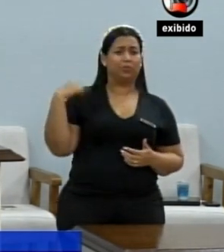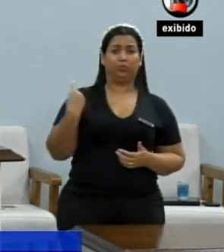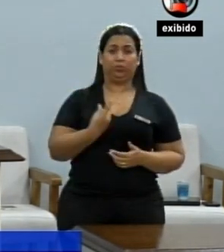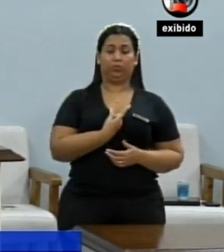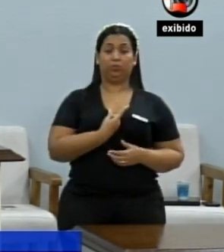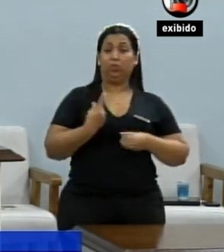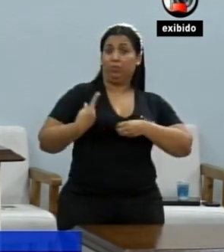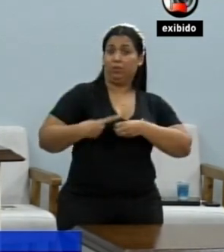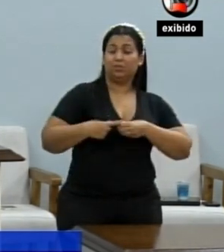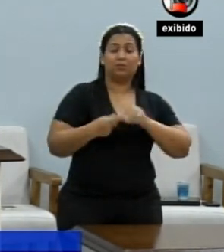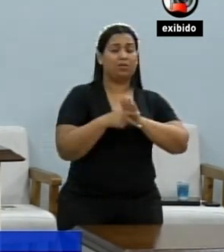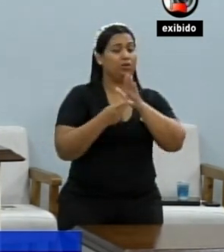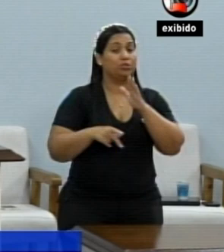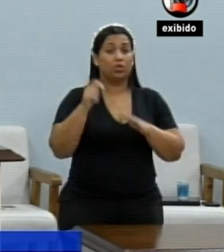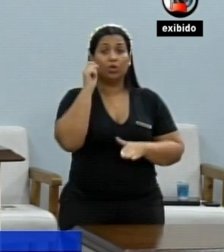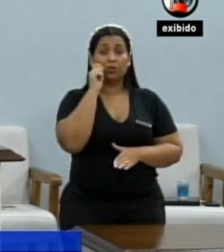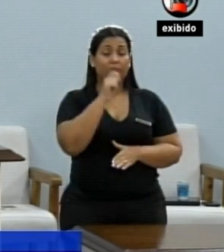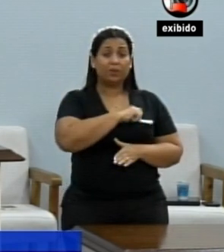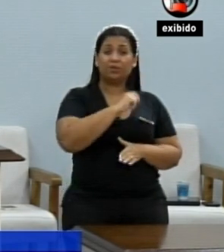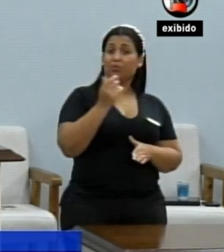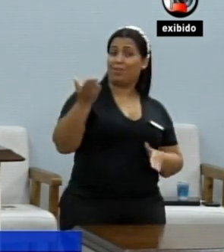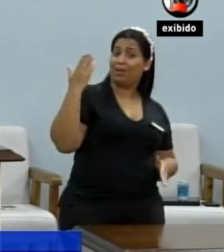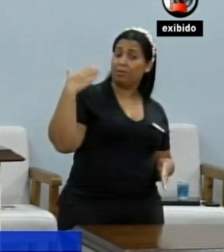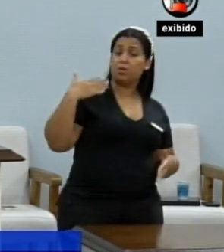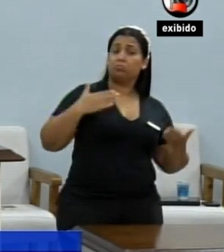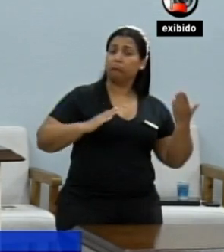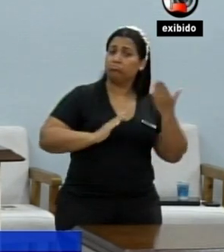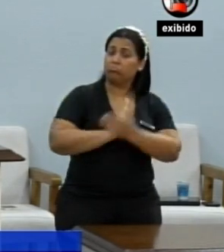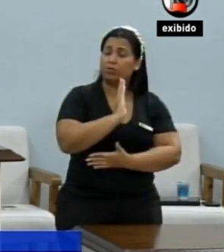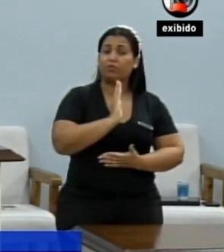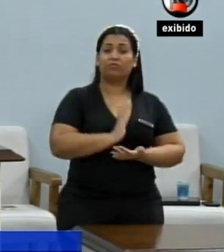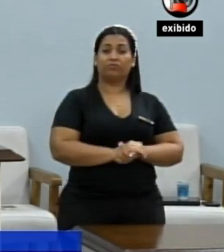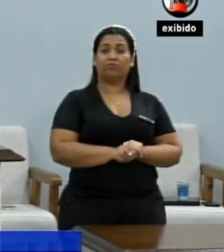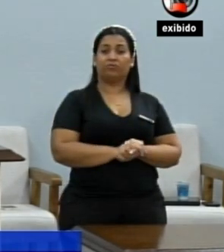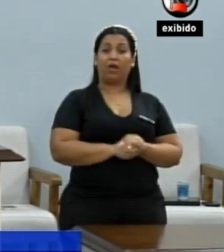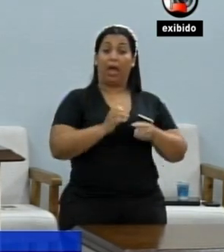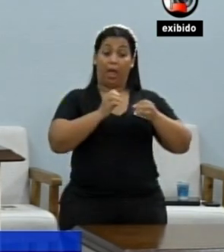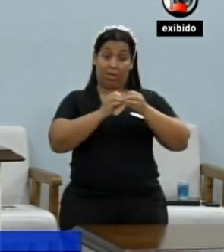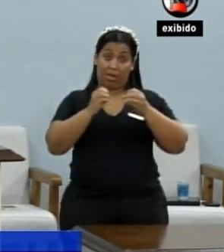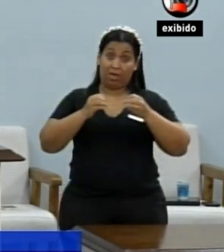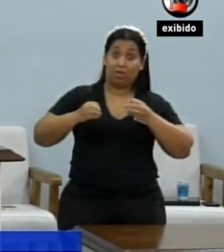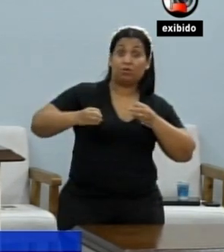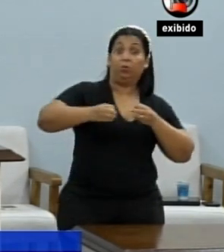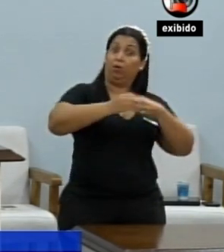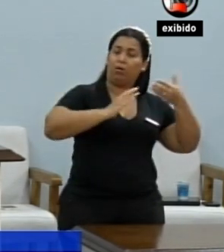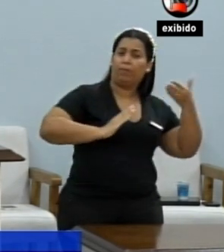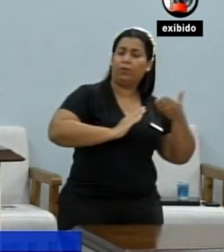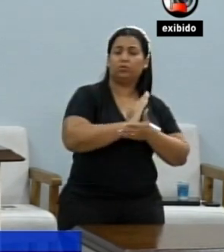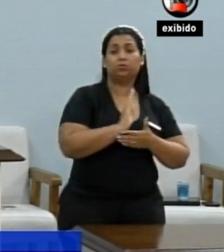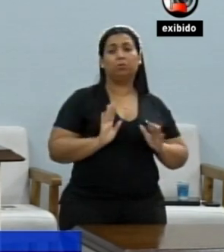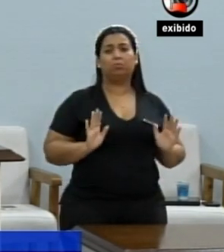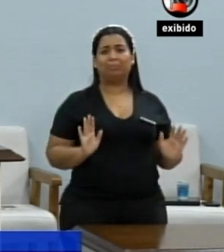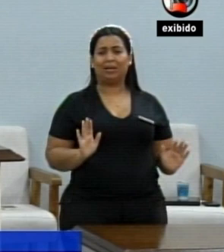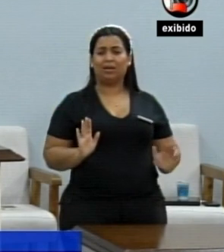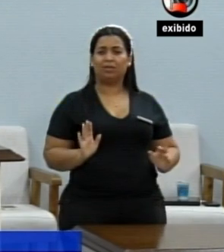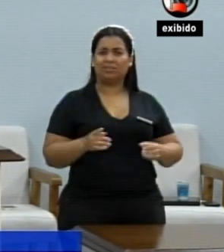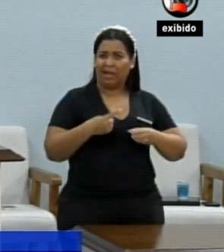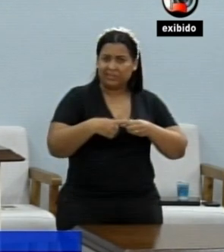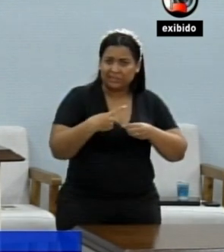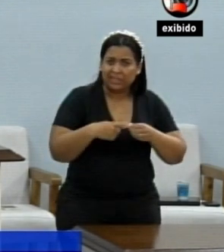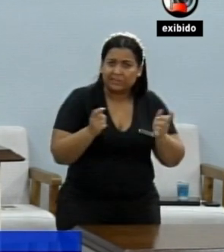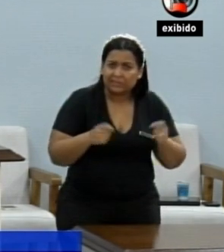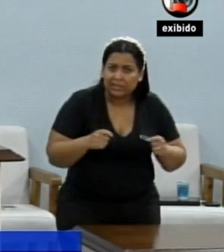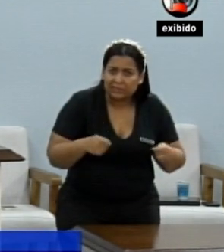tão grande como Rio Preto, que recentemente foi aprovada a região metropolitana, pois bem, essa cidade ainda não tem